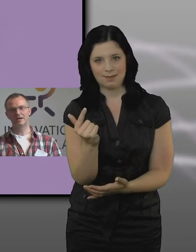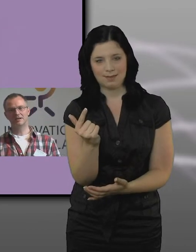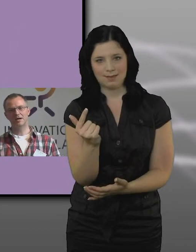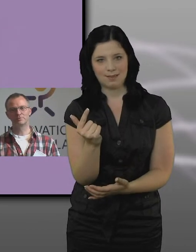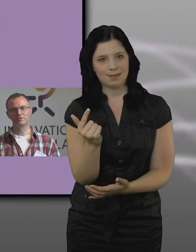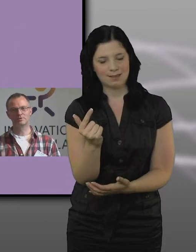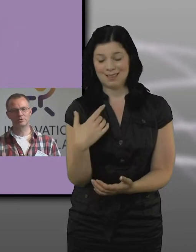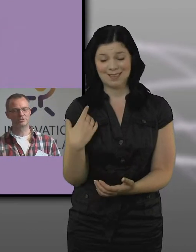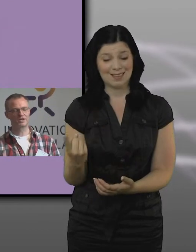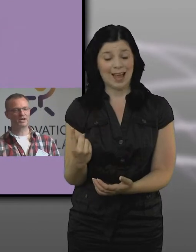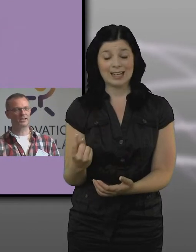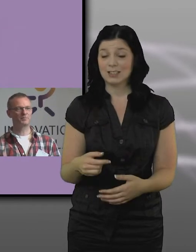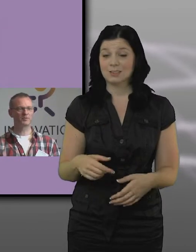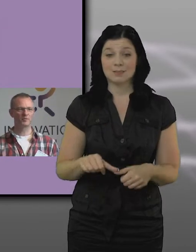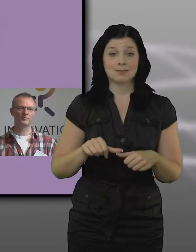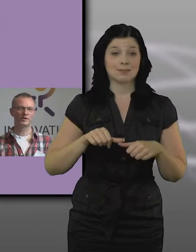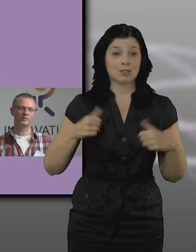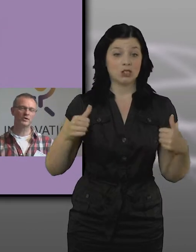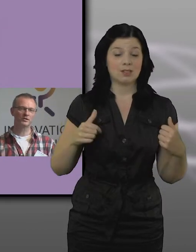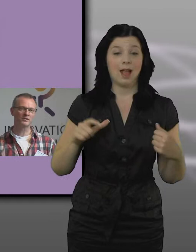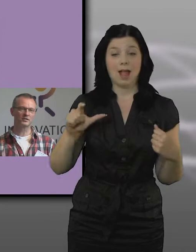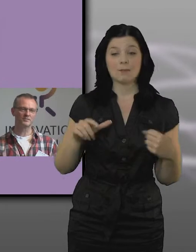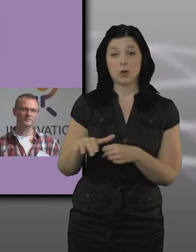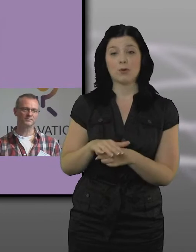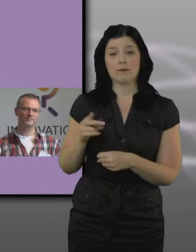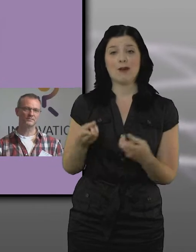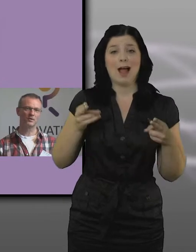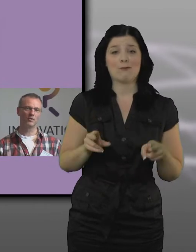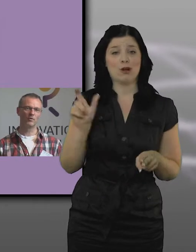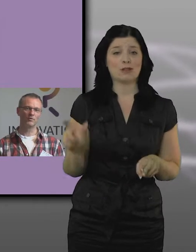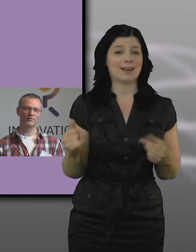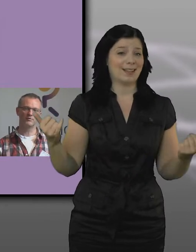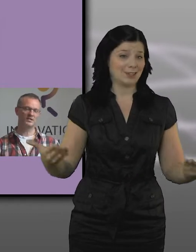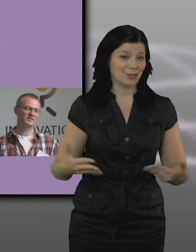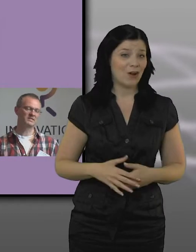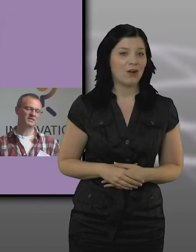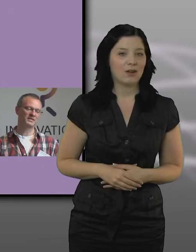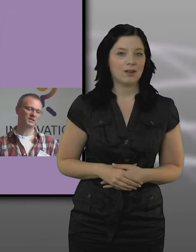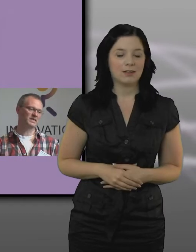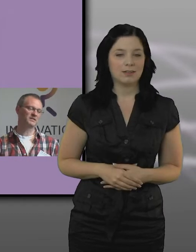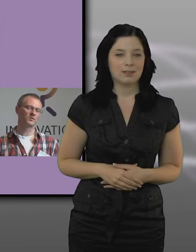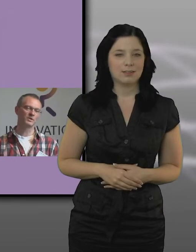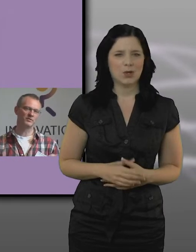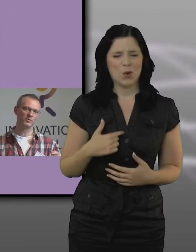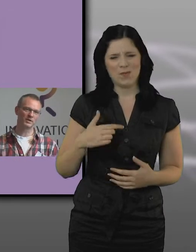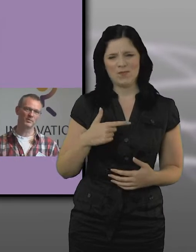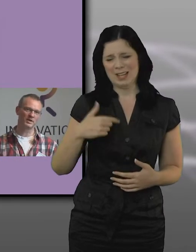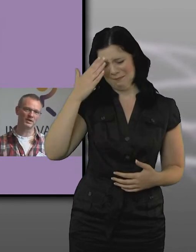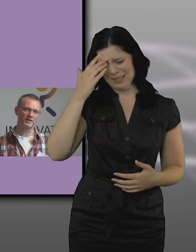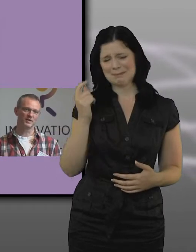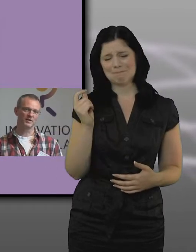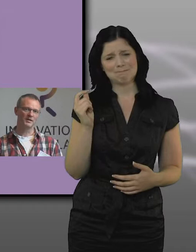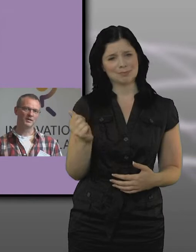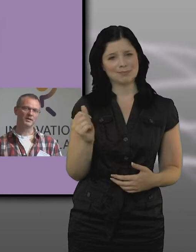Det är det absolut största ämnesområdet för advokater idag. Och vi visste rätt så lite om det när vi började med det